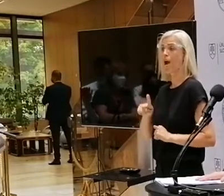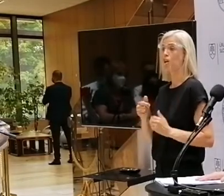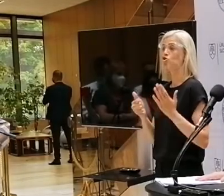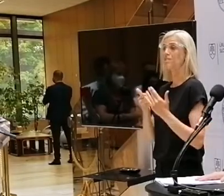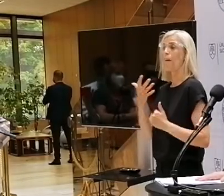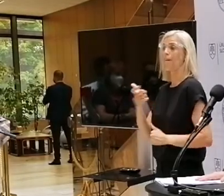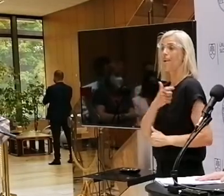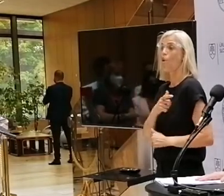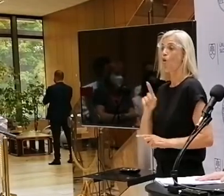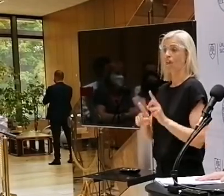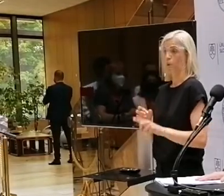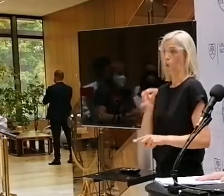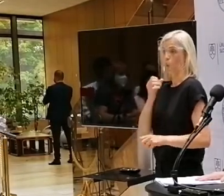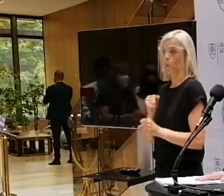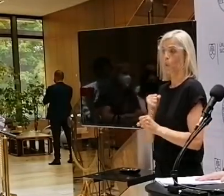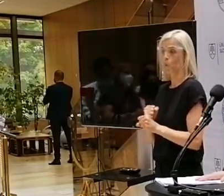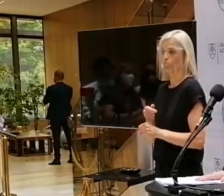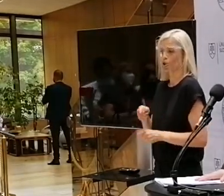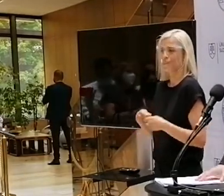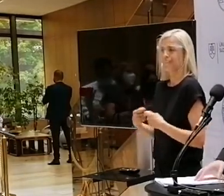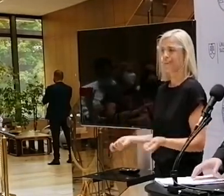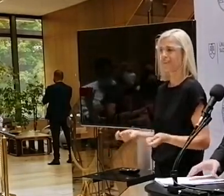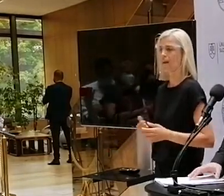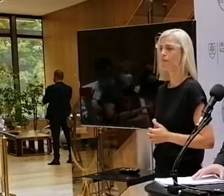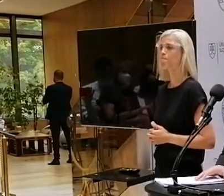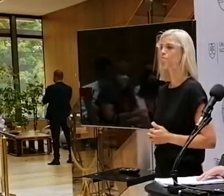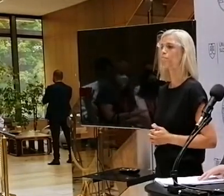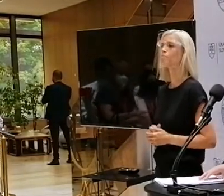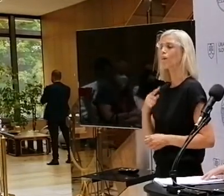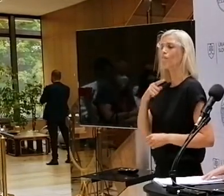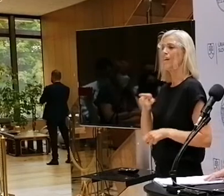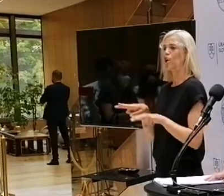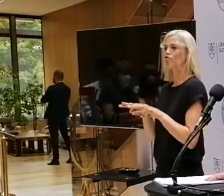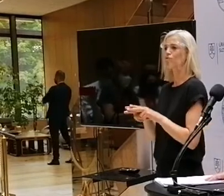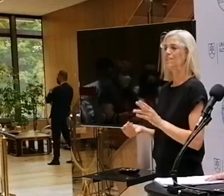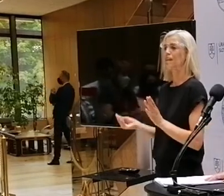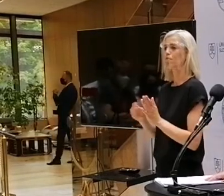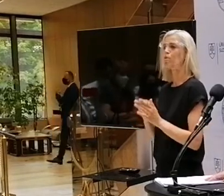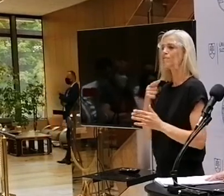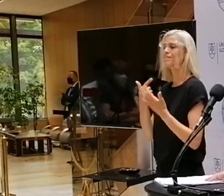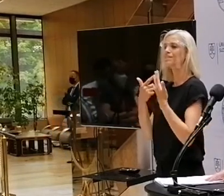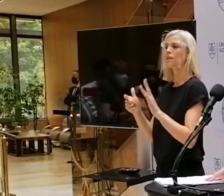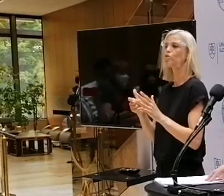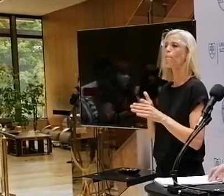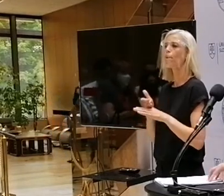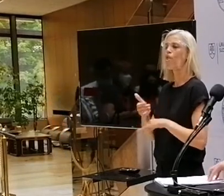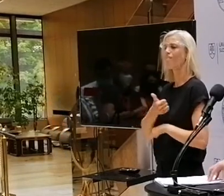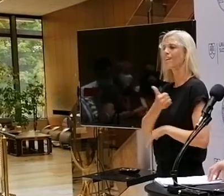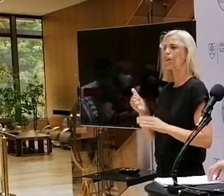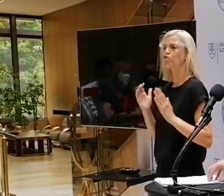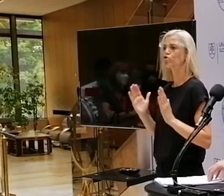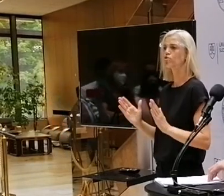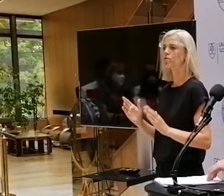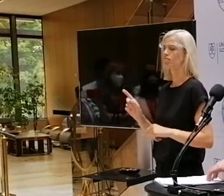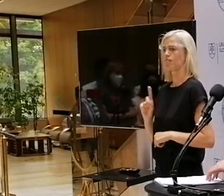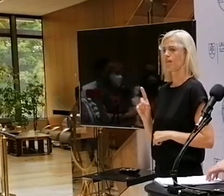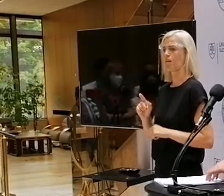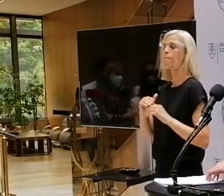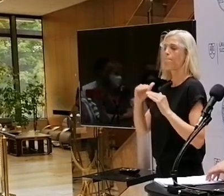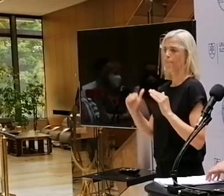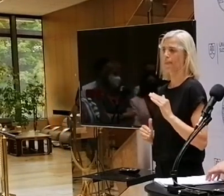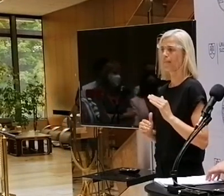keď to nejde. Myslím, že ten rodičovský bonus, pardon, si odhalí na 700 miliónov ročne výpadok. Nie, nie je to tak.